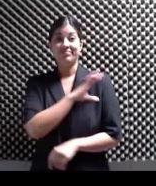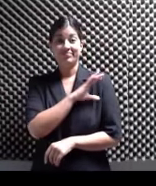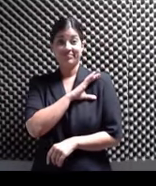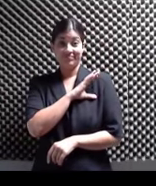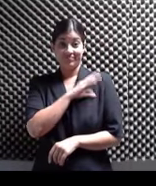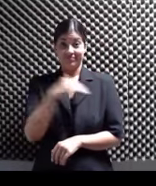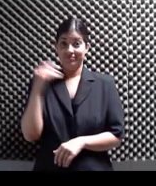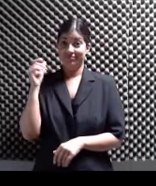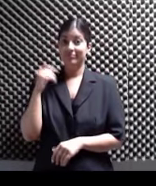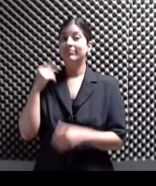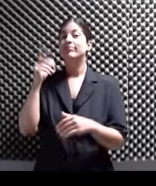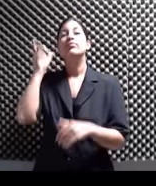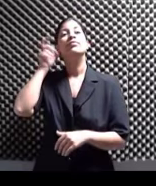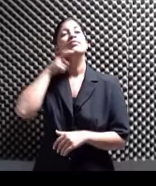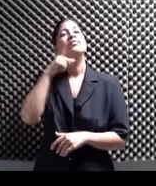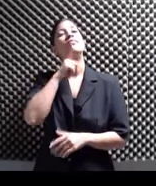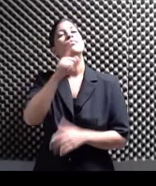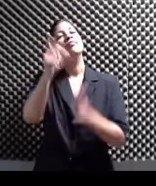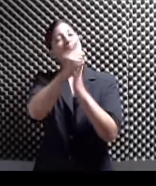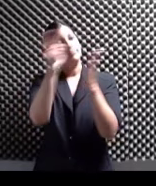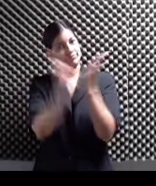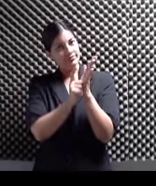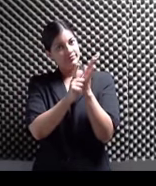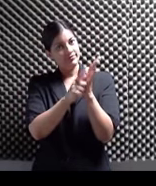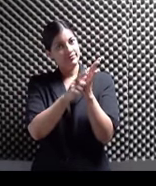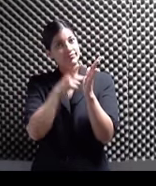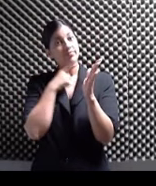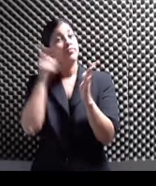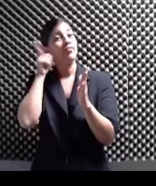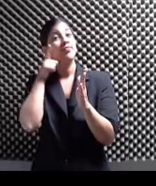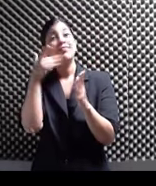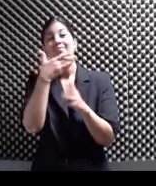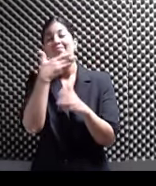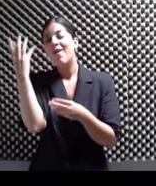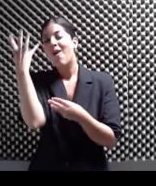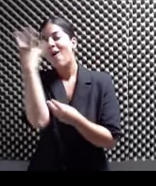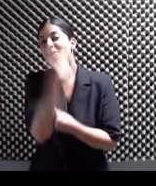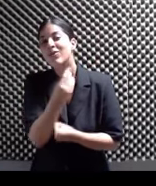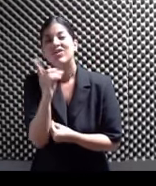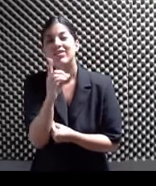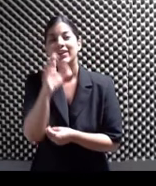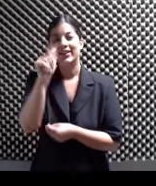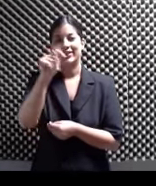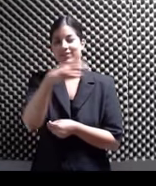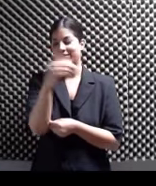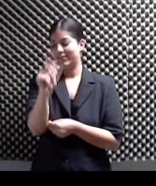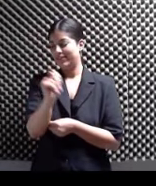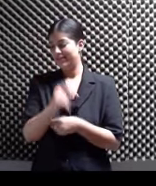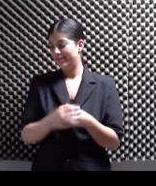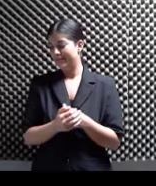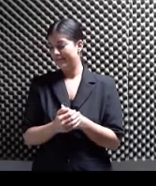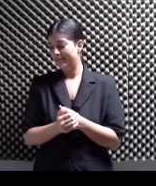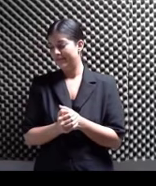Llegó el Fashion Police. En celulares, hands-free es ley. Y los Bluetooths más atractivos están en AT&T.